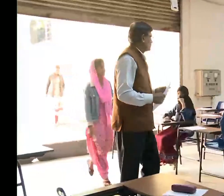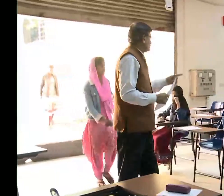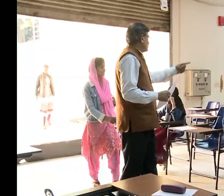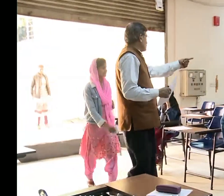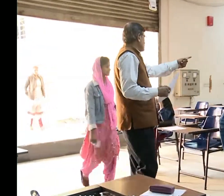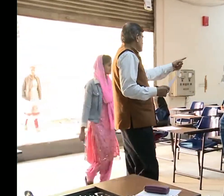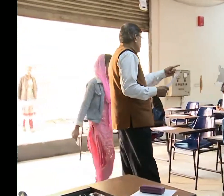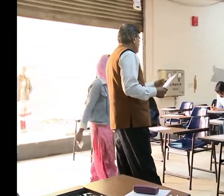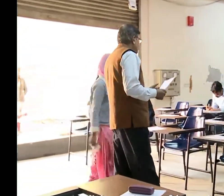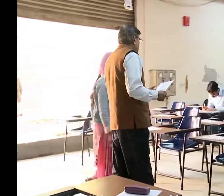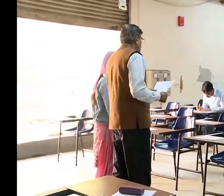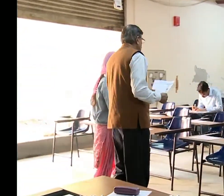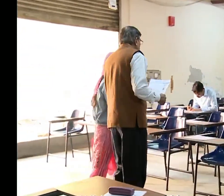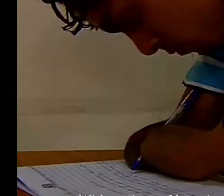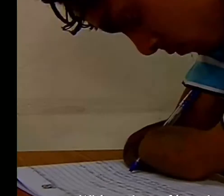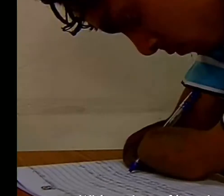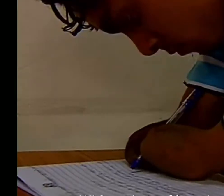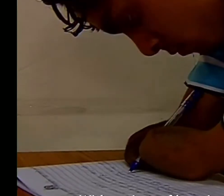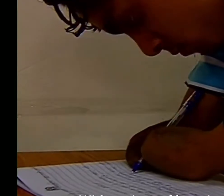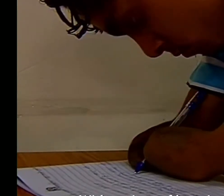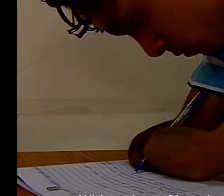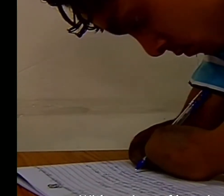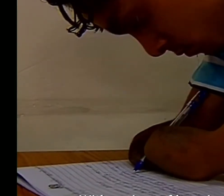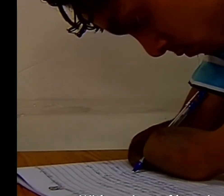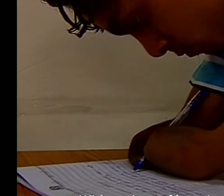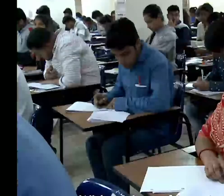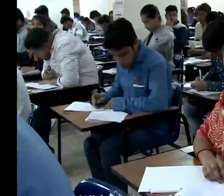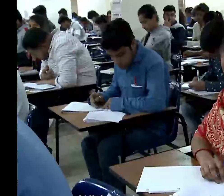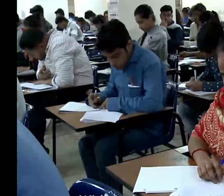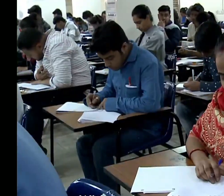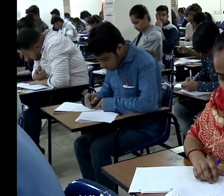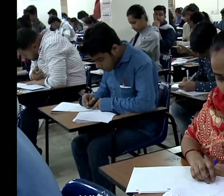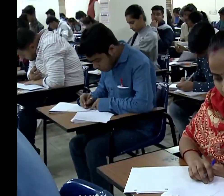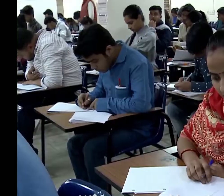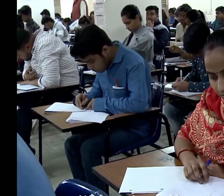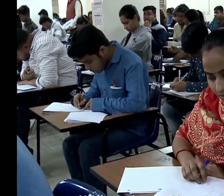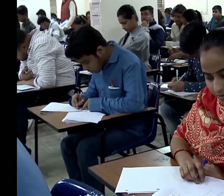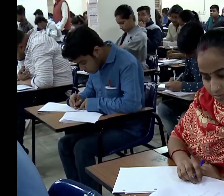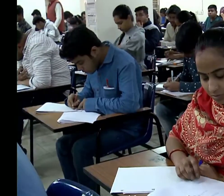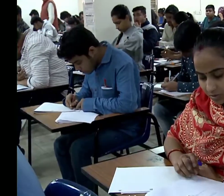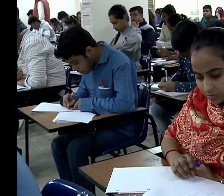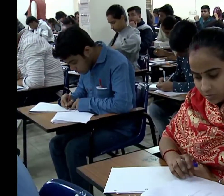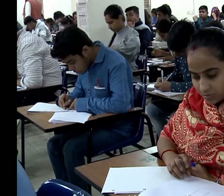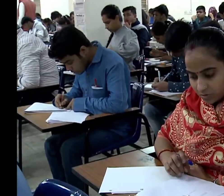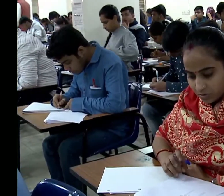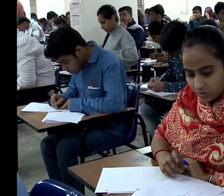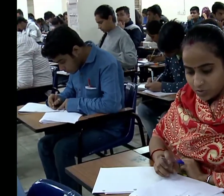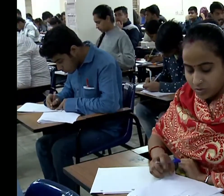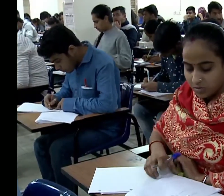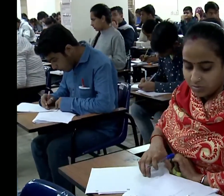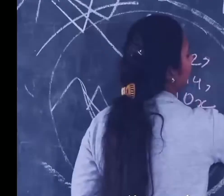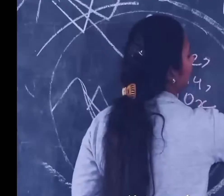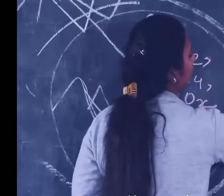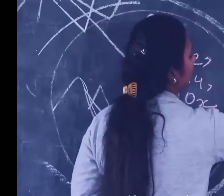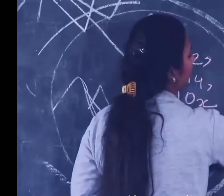फिर। शिक्षा परीक्षा का अवसर एक बार ही क्यों